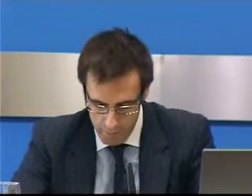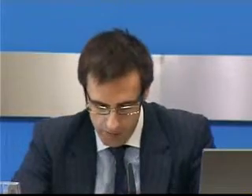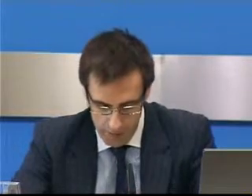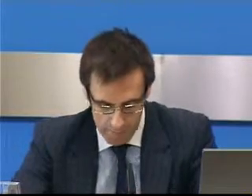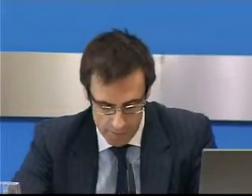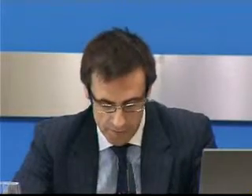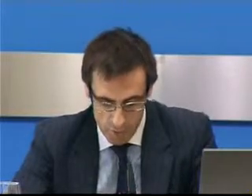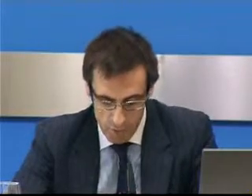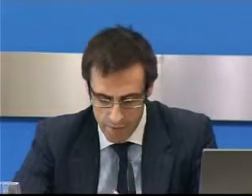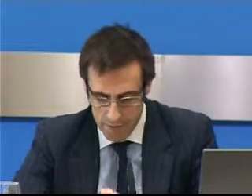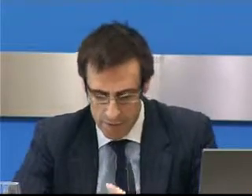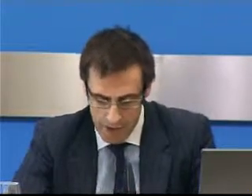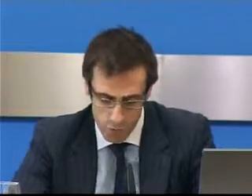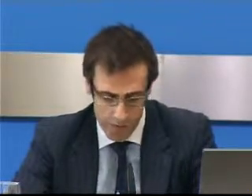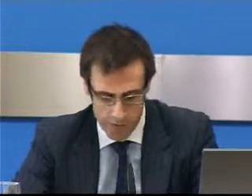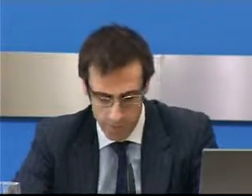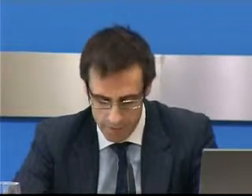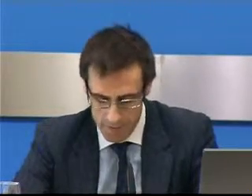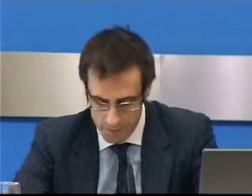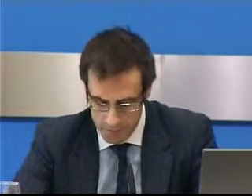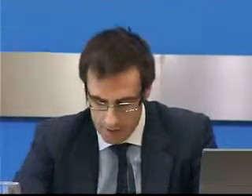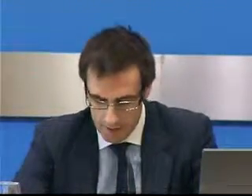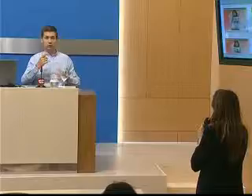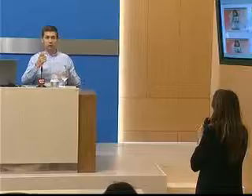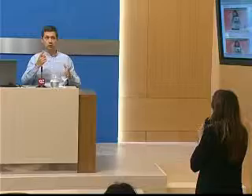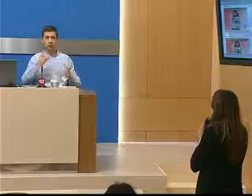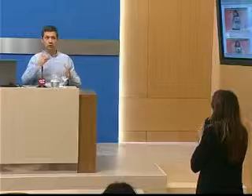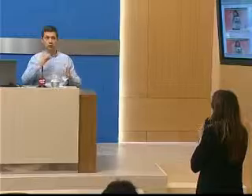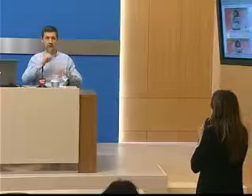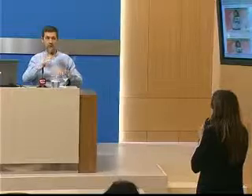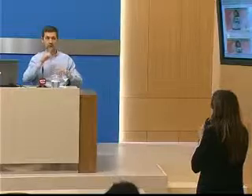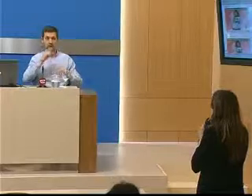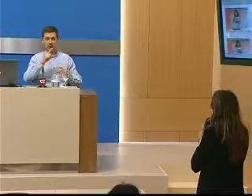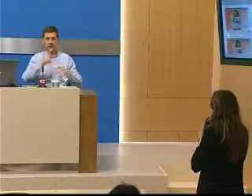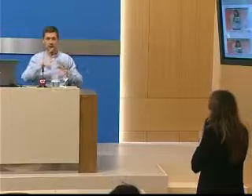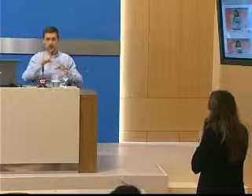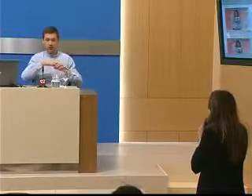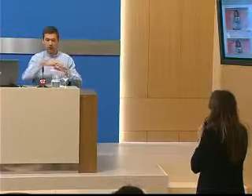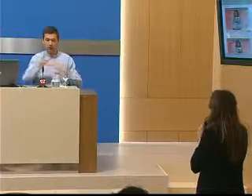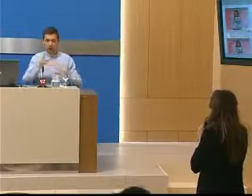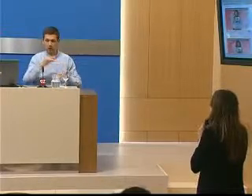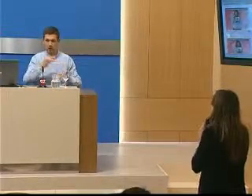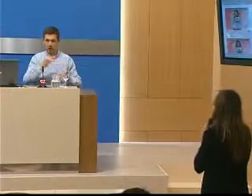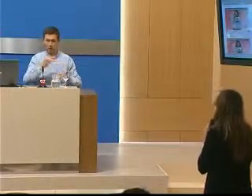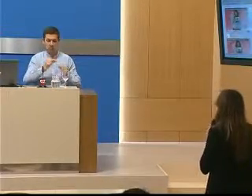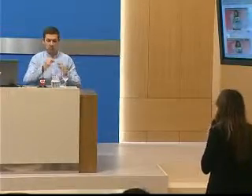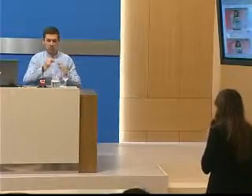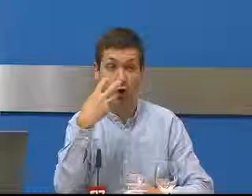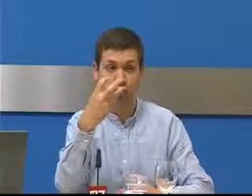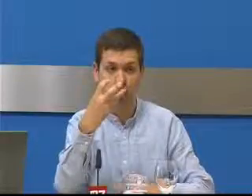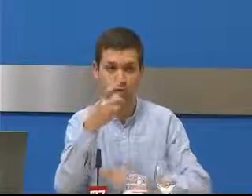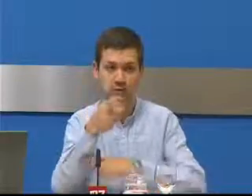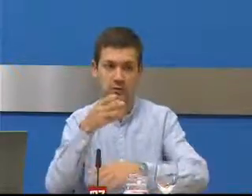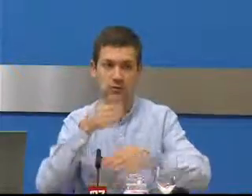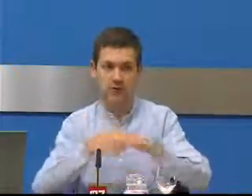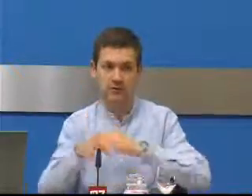algún problema físico, alguna discapacidad física. Con la estrecha colaboración de la Agrupación de Personas Sordas de Zaragoza y